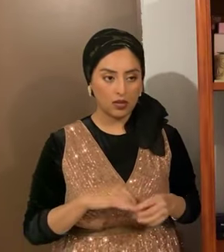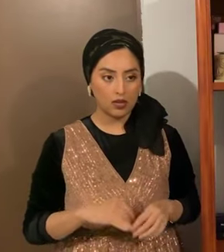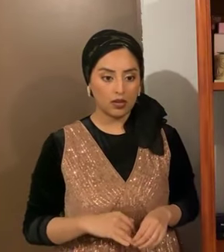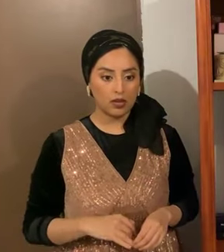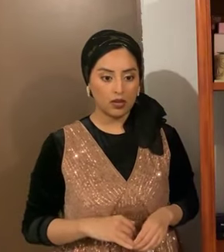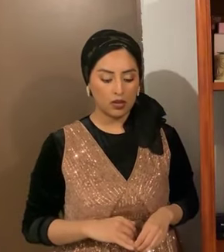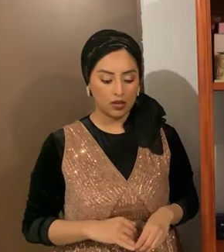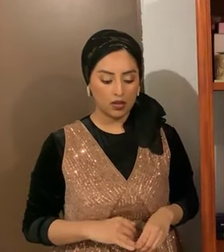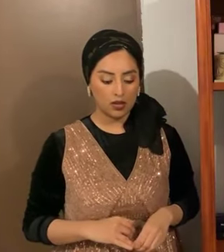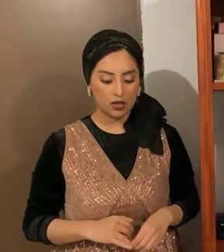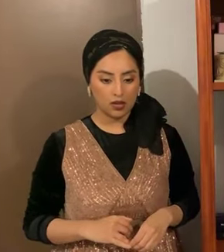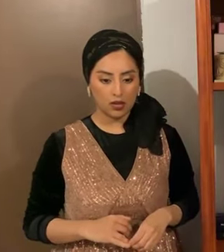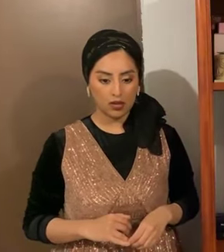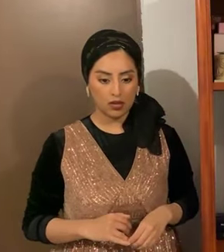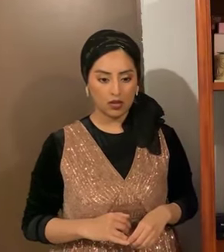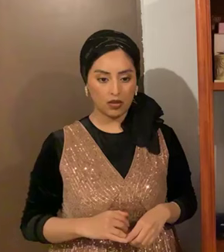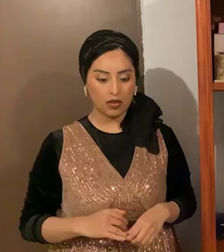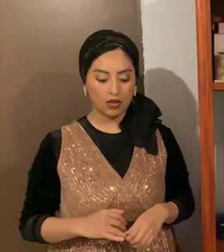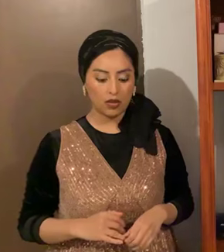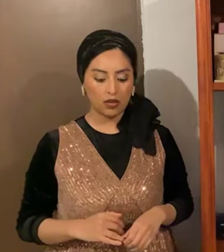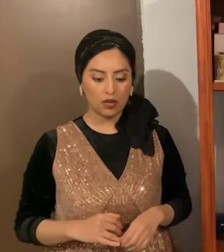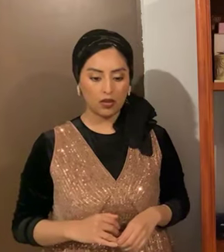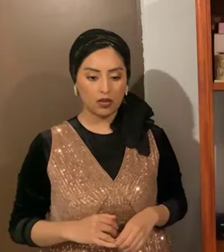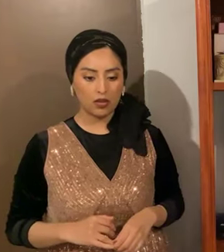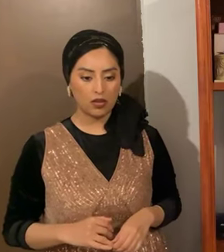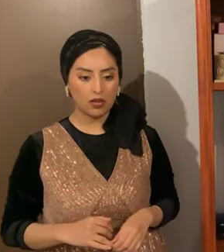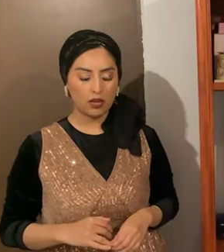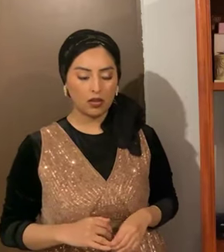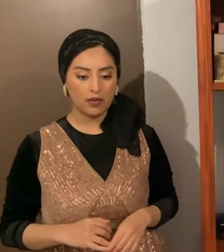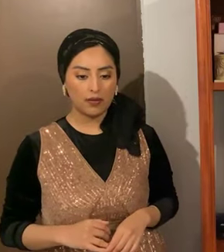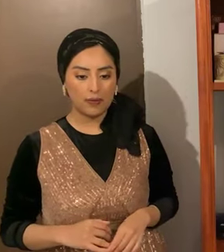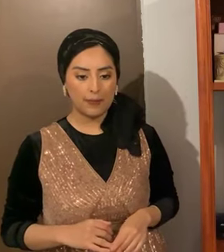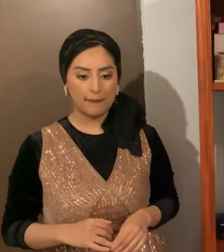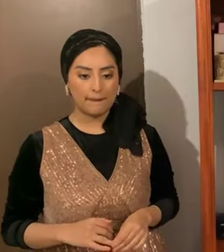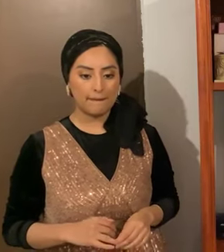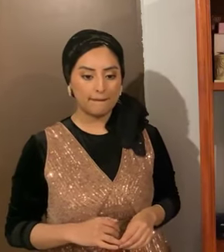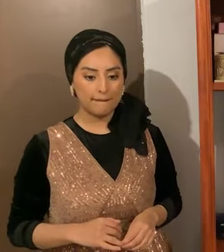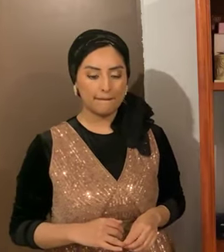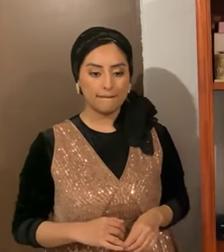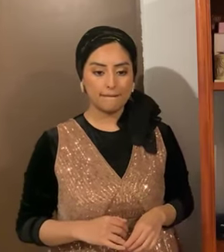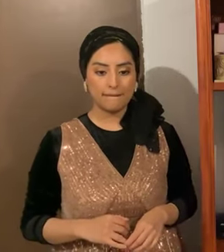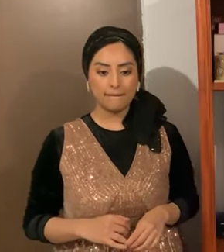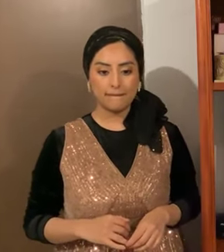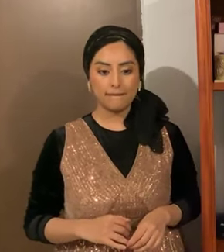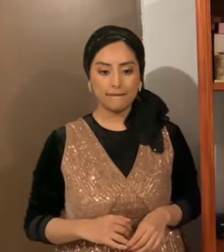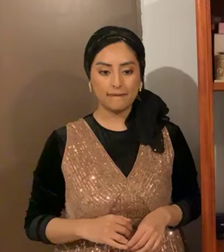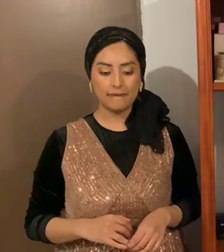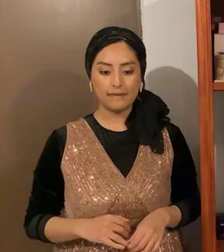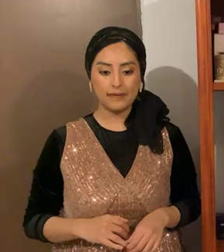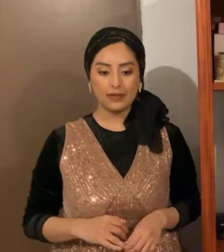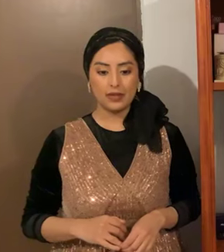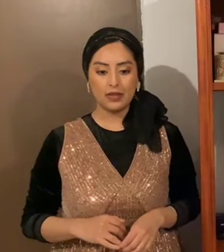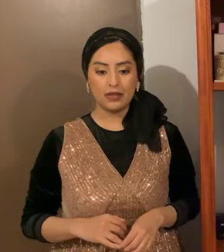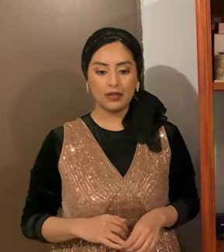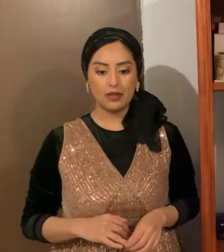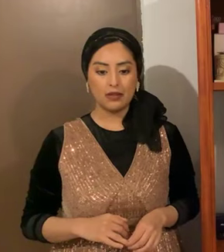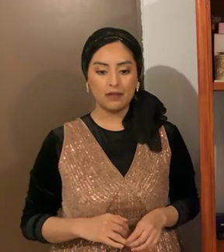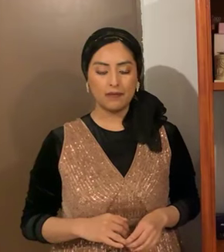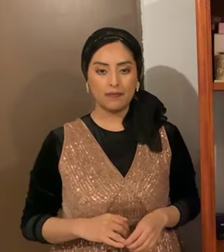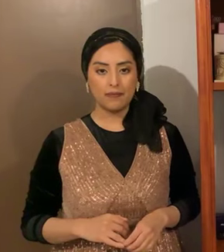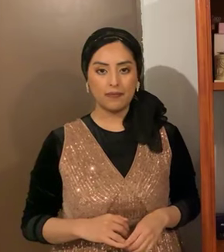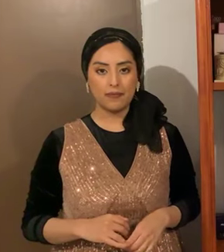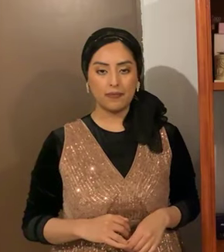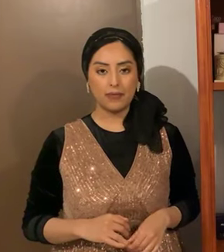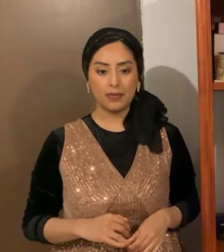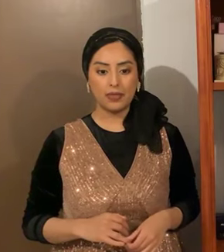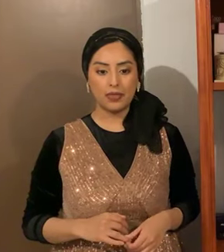años, no sé si está en lo correcto la noticia, pero si es de 5.000 años, se acopla bien.